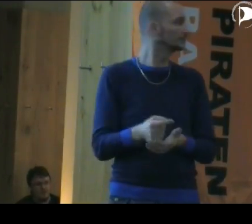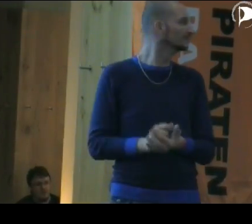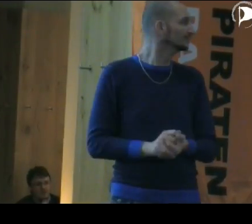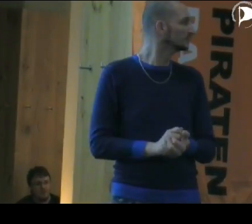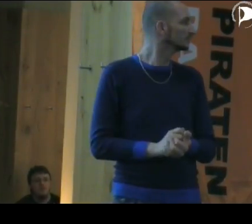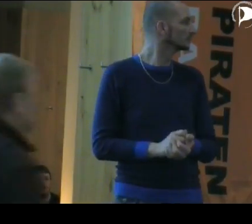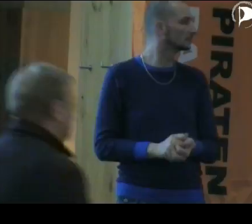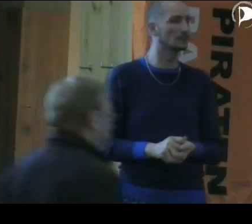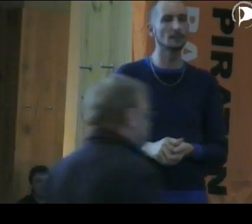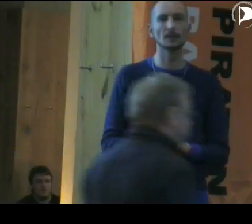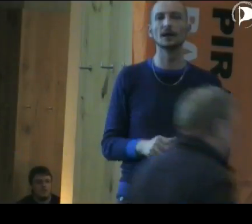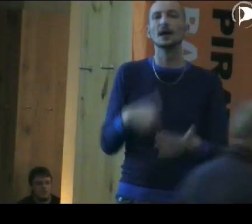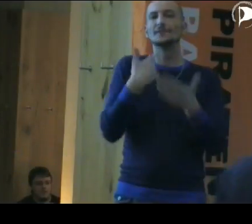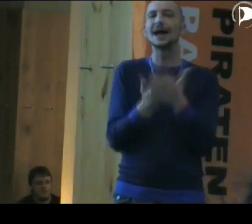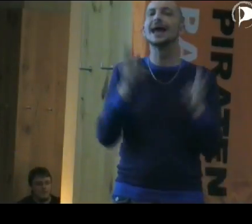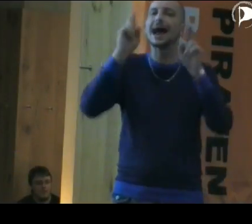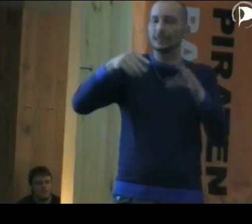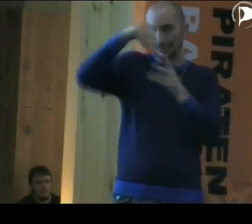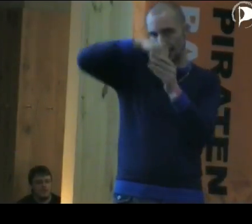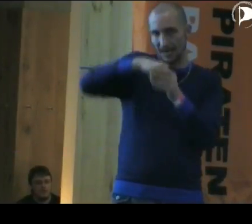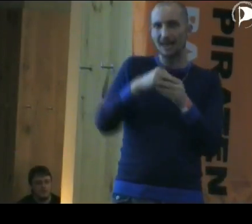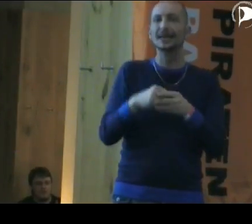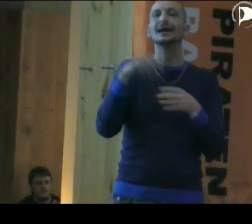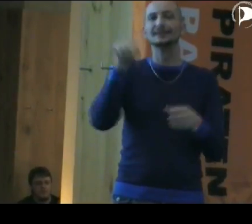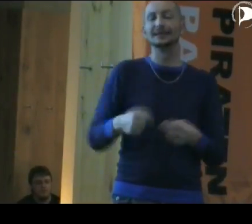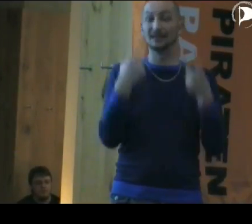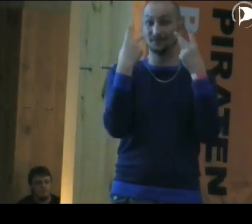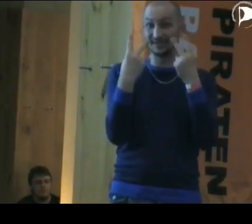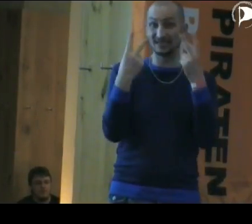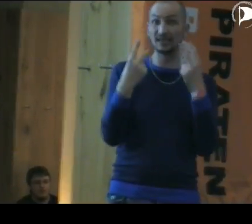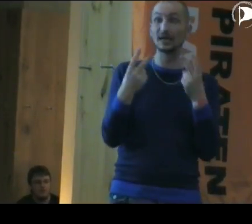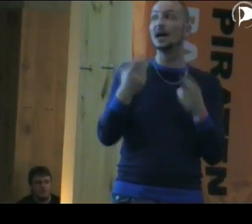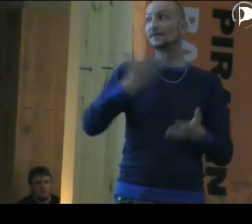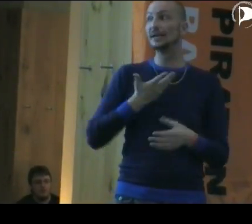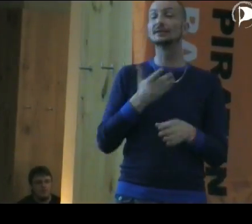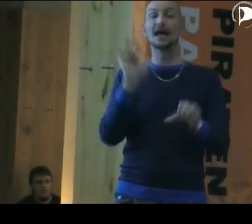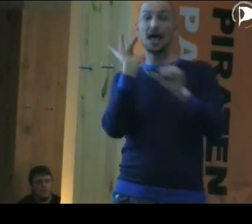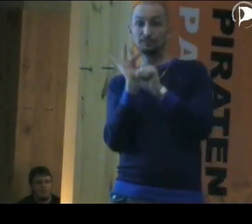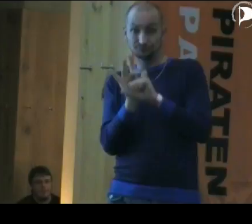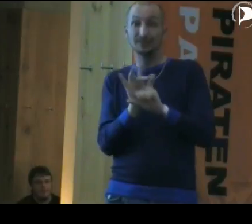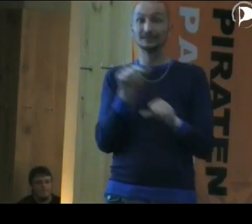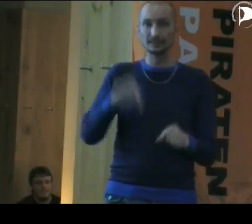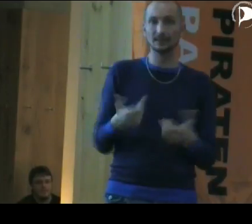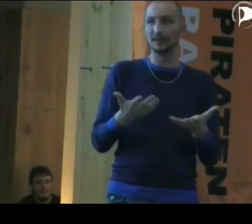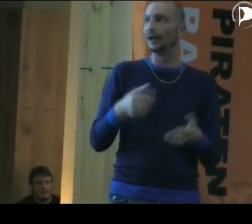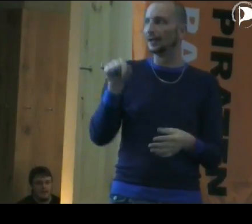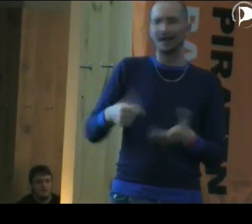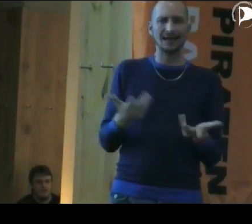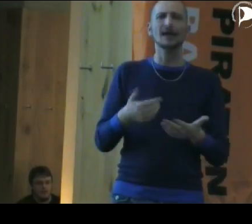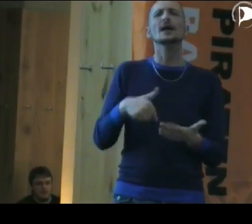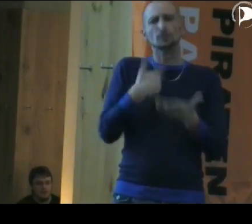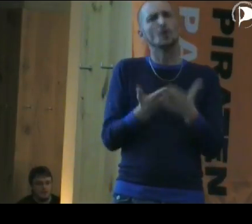weil es rechtlich wichtig ist dass ich mir sagen wir werden bis vorstellbar seien haben wir